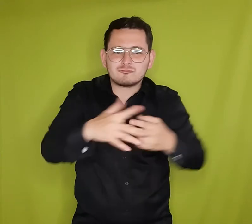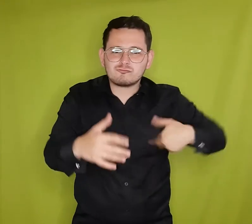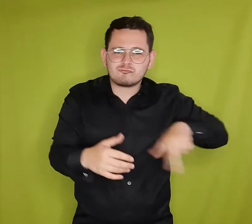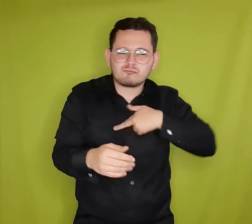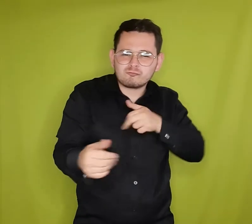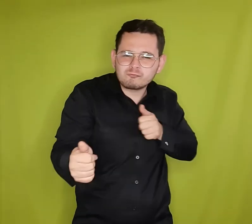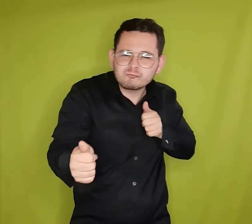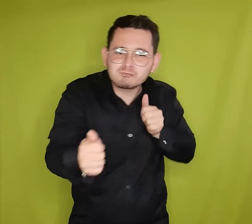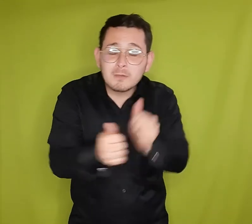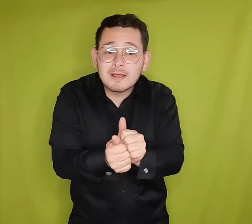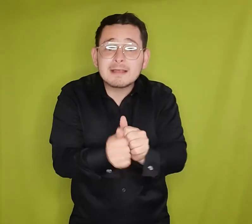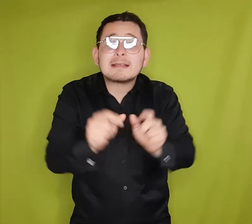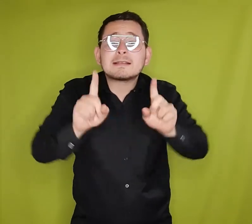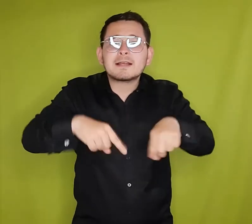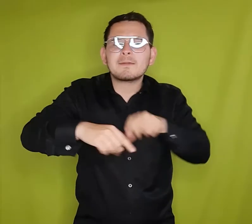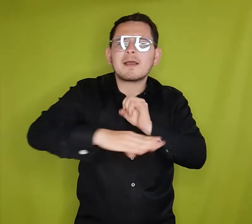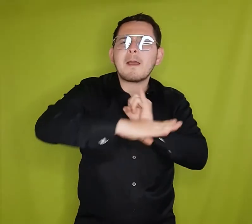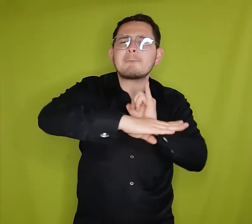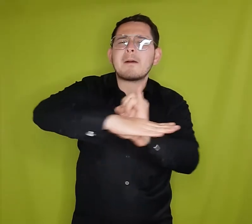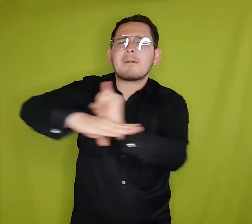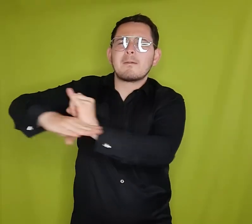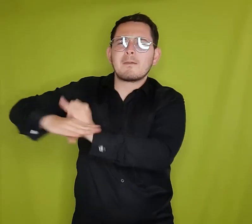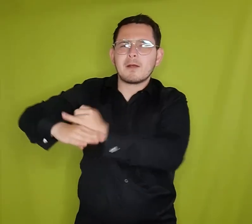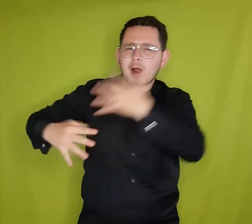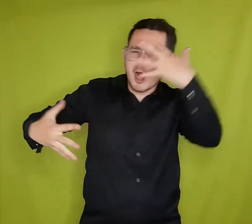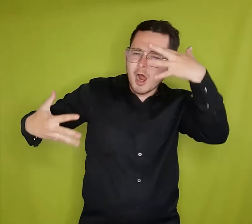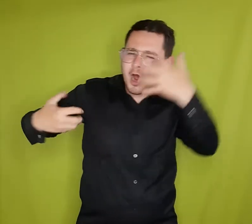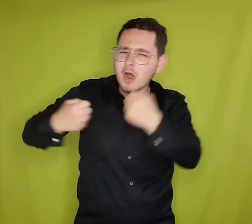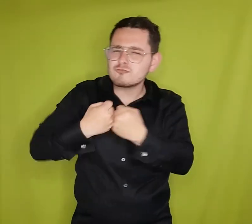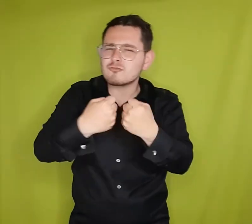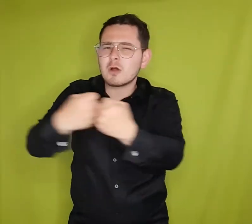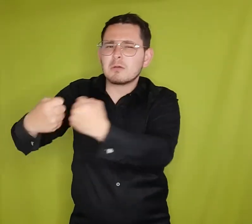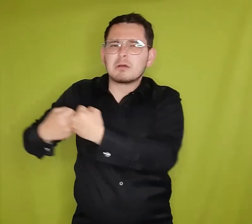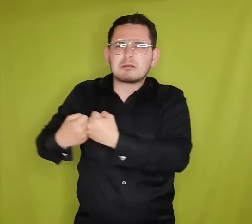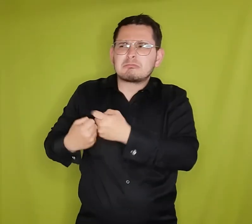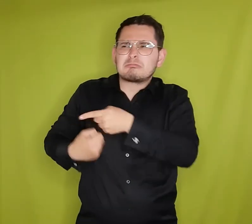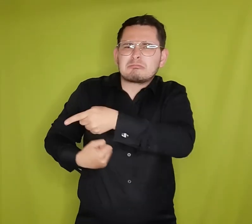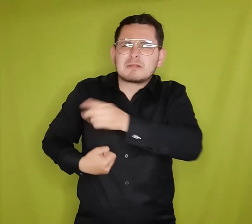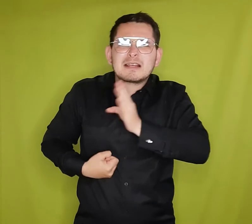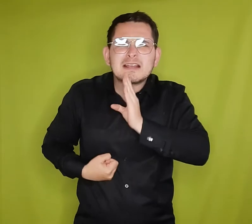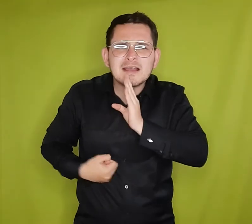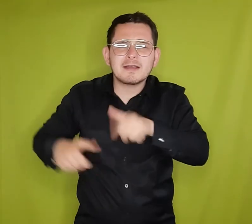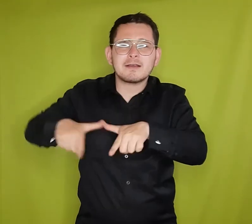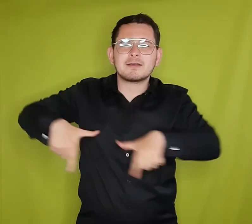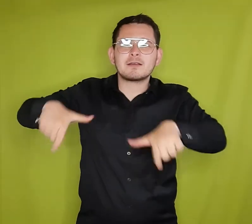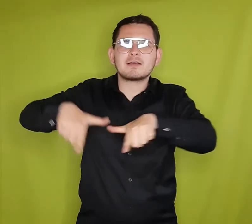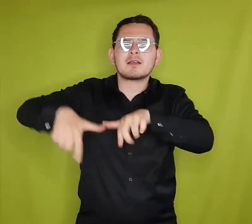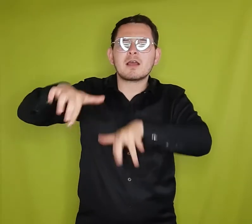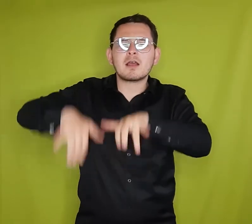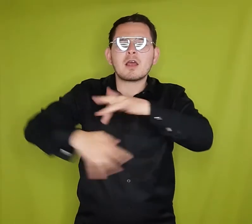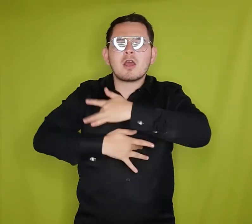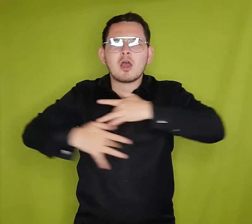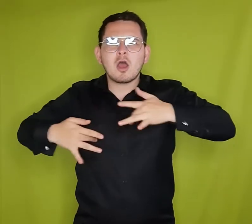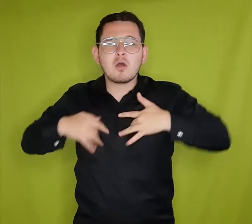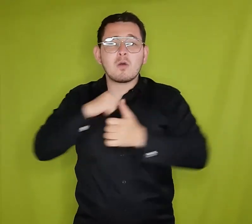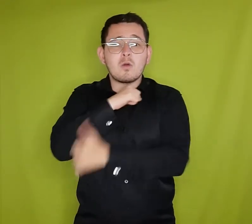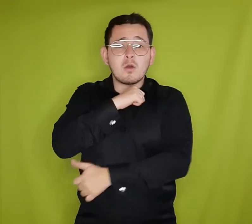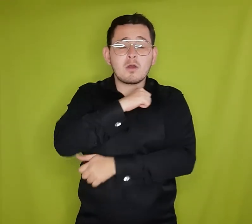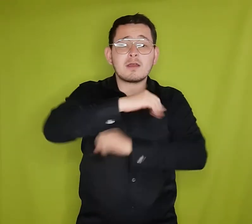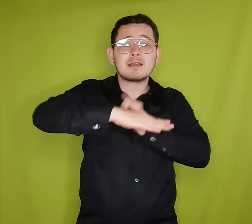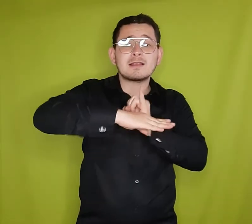las instituciones pertinentes, es decir, Secretaría de Salud de Boyacá, Instituto Nacional de Salud y Ministerio de Salud. Para dar